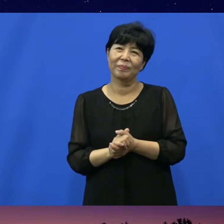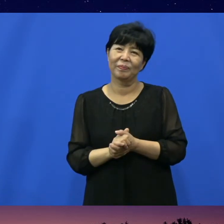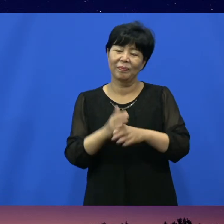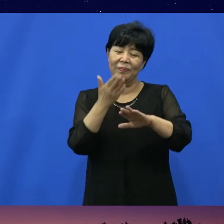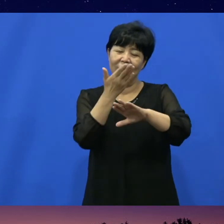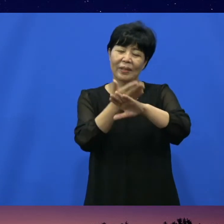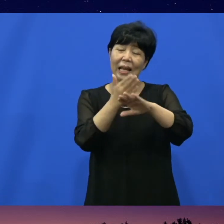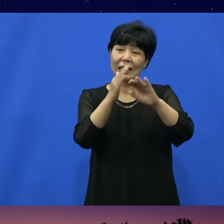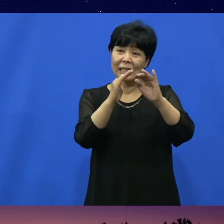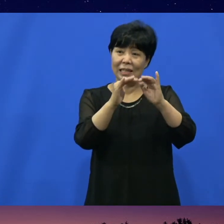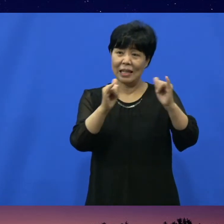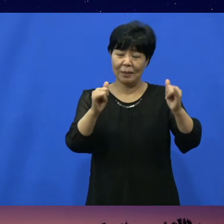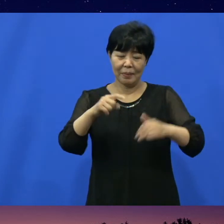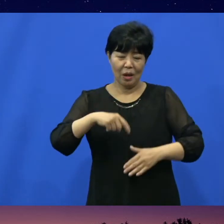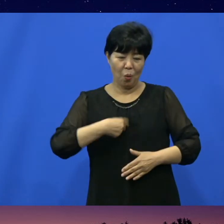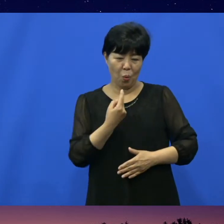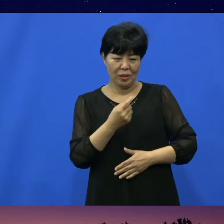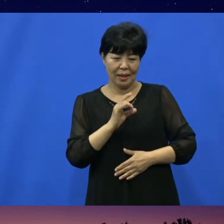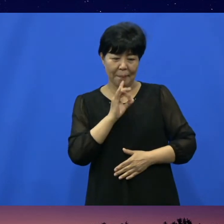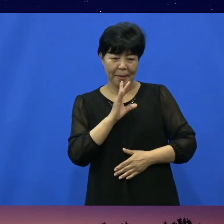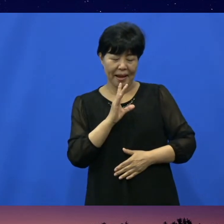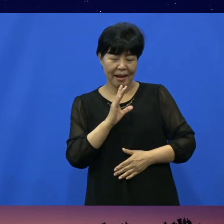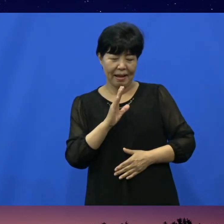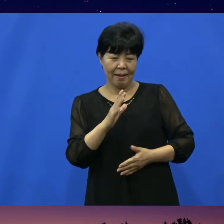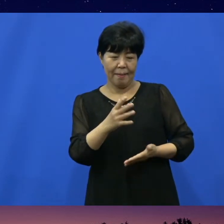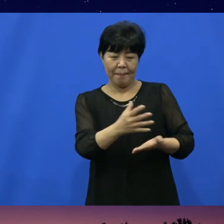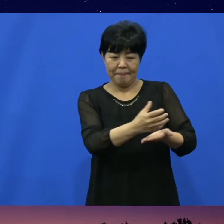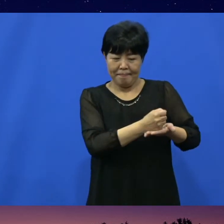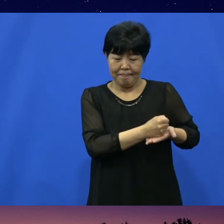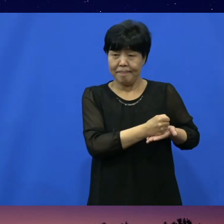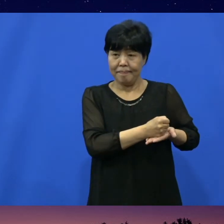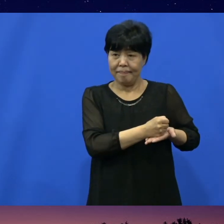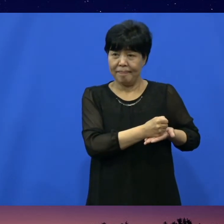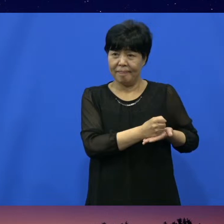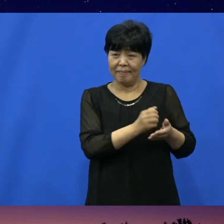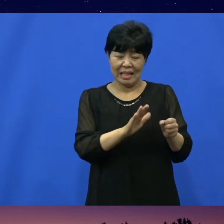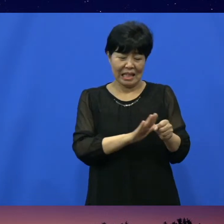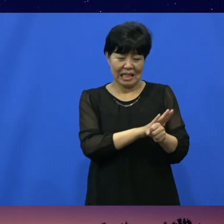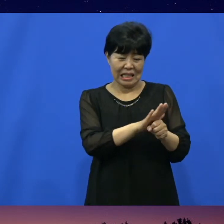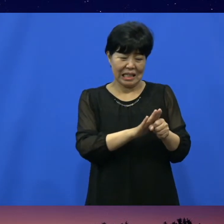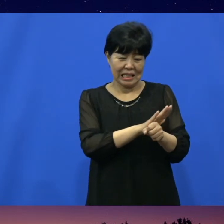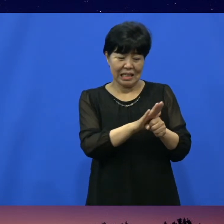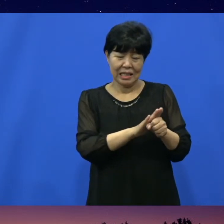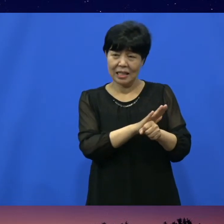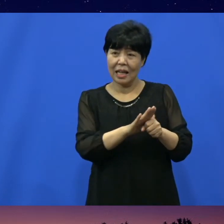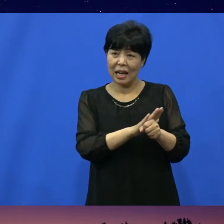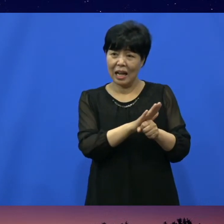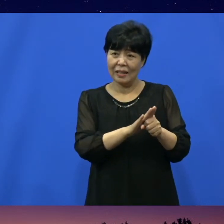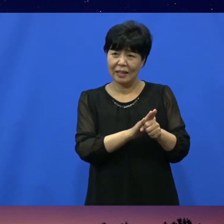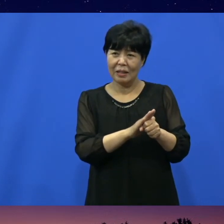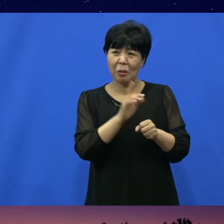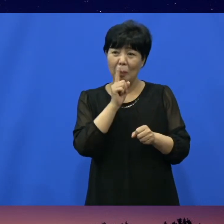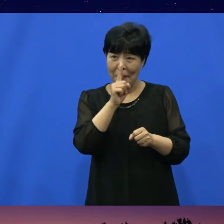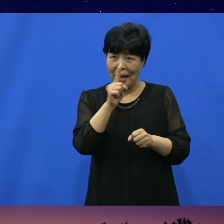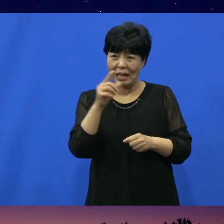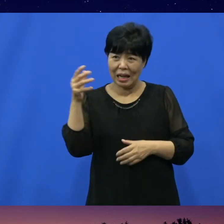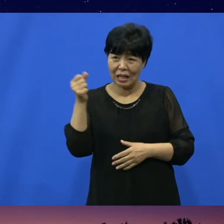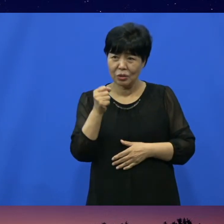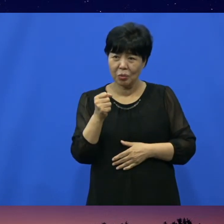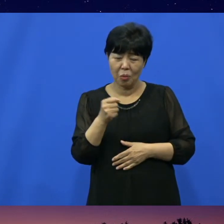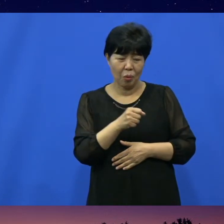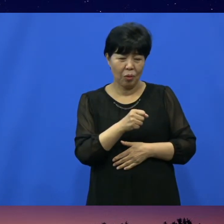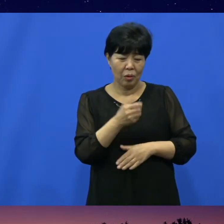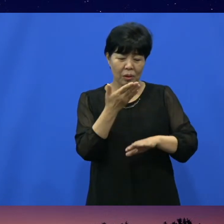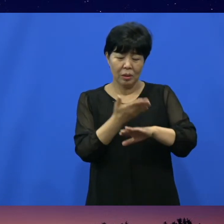상대를 독점하려고 하고 사랑한다는 미명하에 그 사람들을 파괴시키는 삶을 살지 않아요. 그